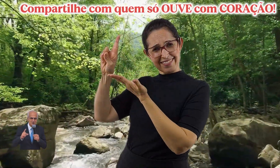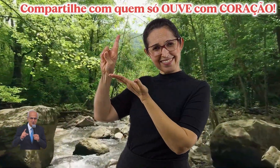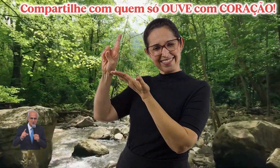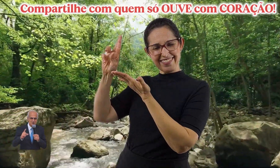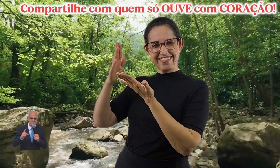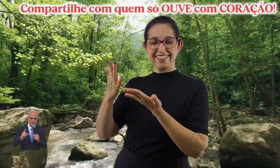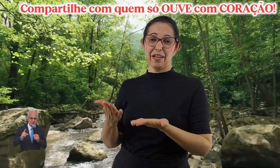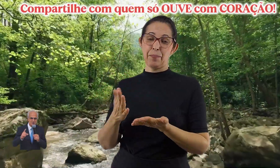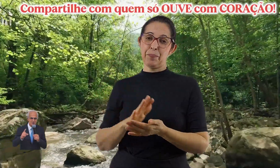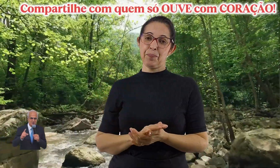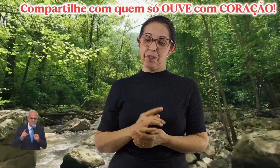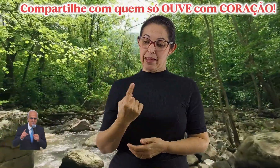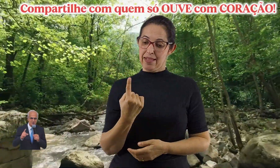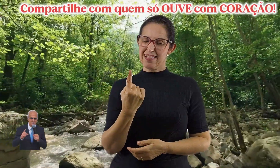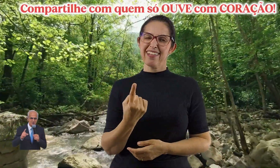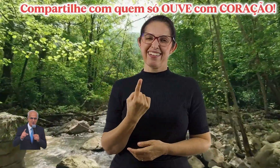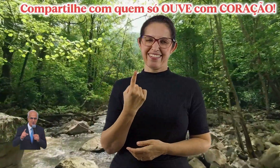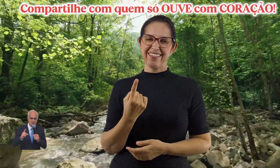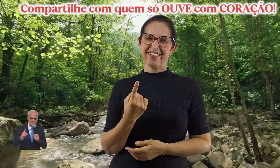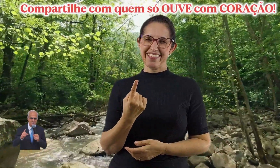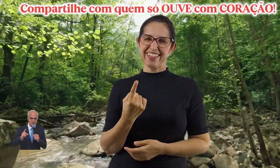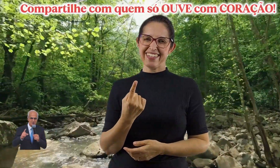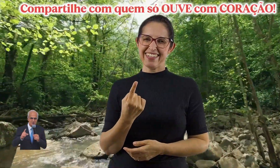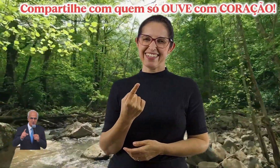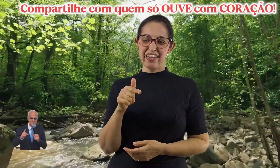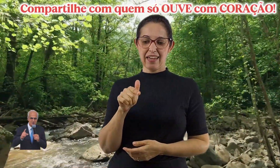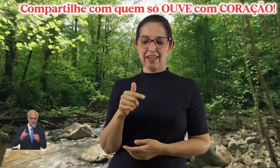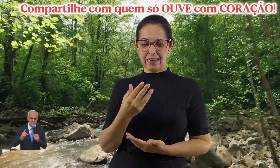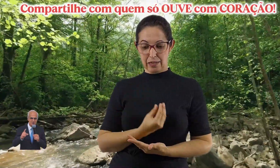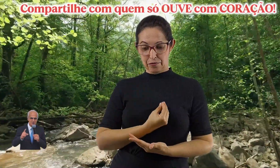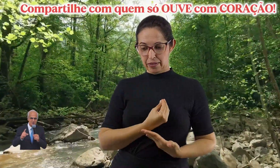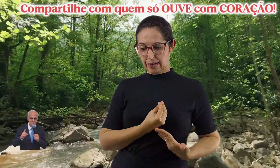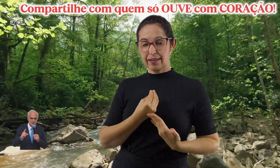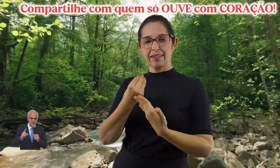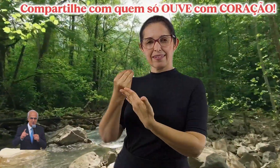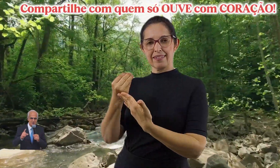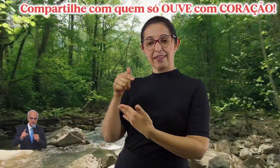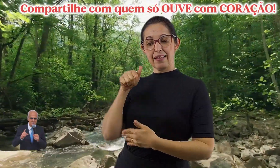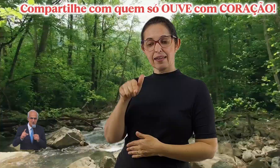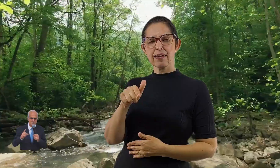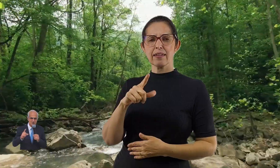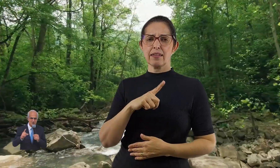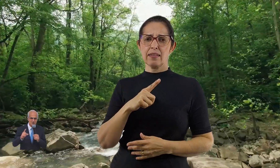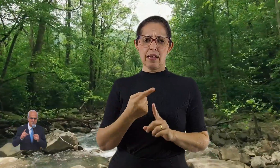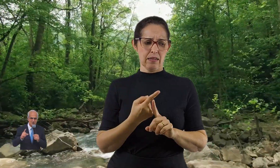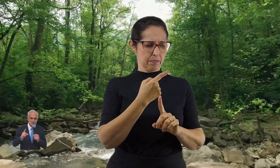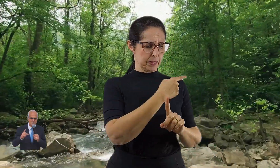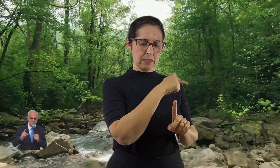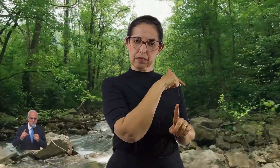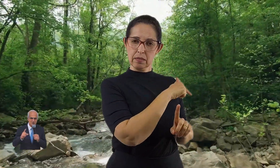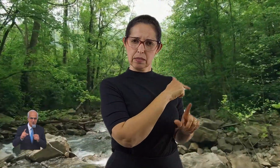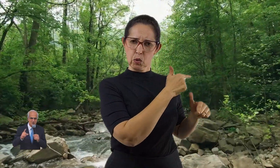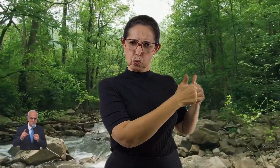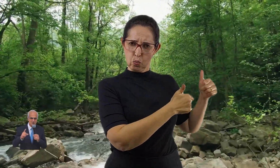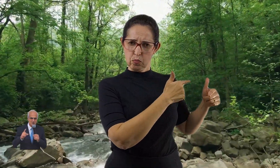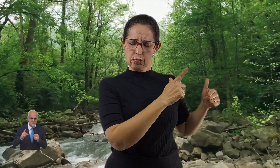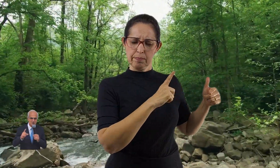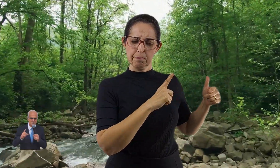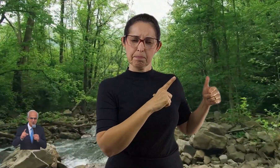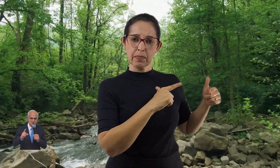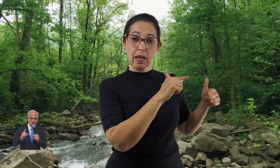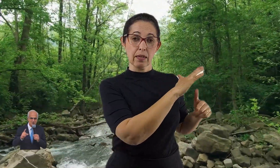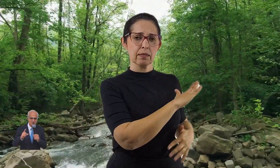Davi, ele estava fazendo isso porque ele havia descoberto uma coisa. Davi foi um homem de muitas lutas.